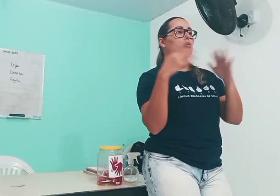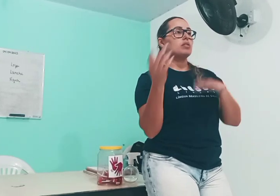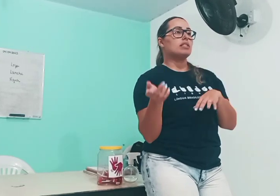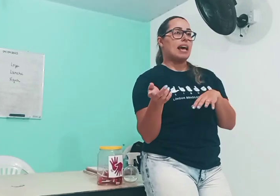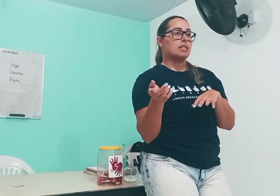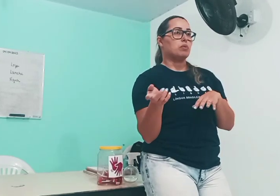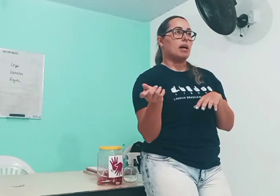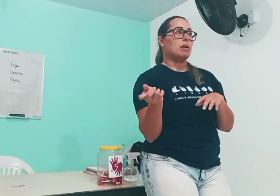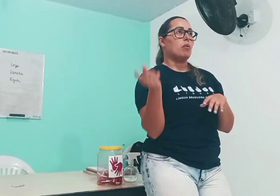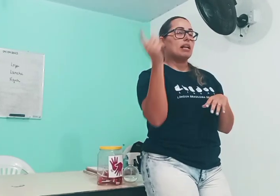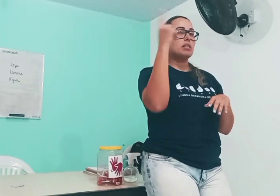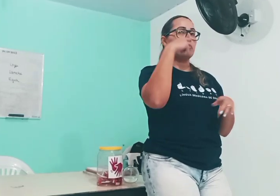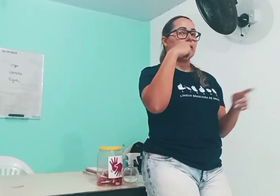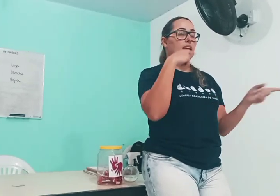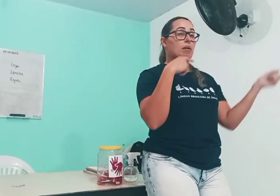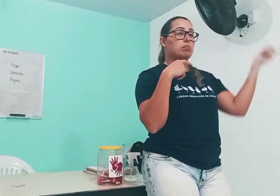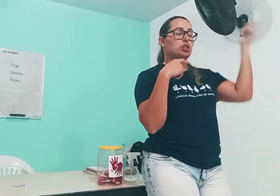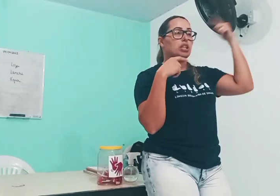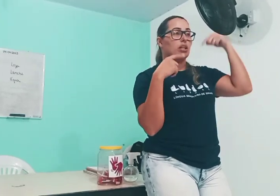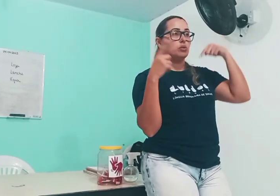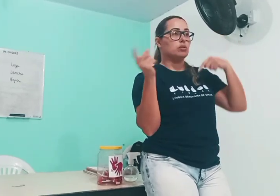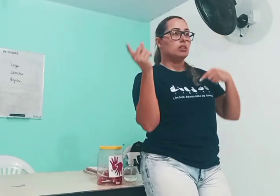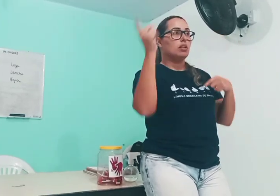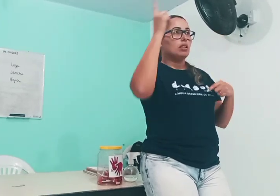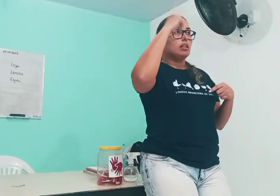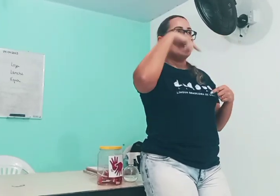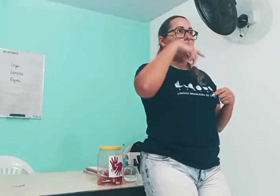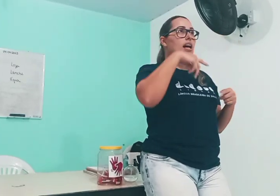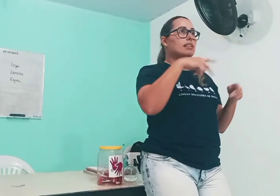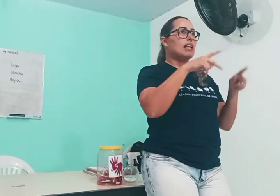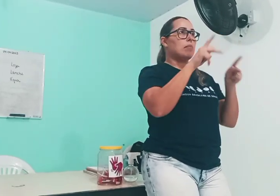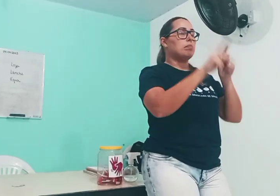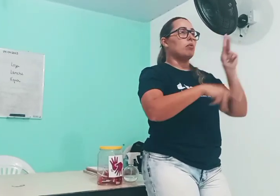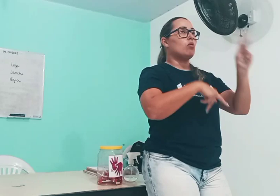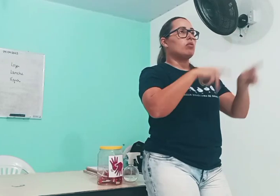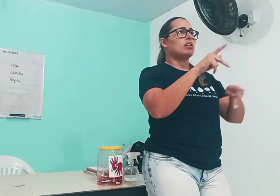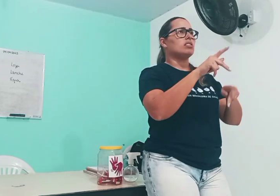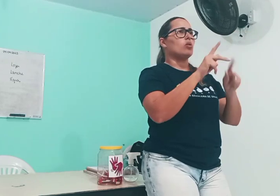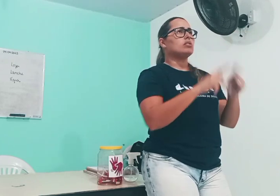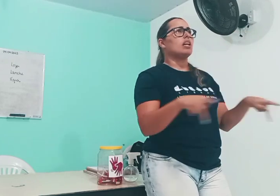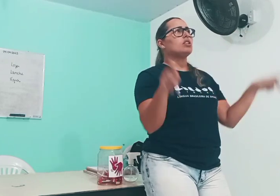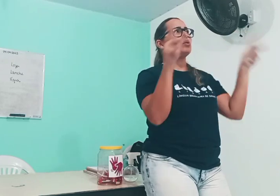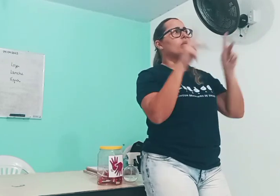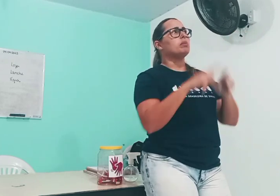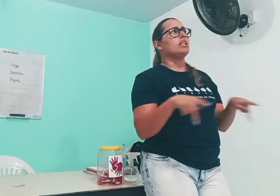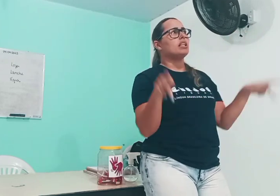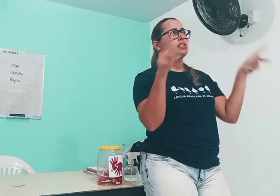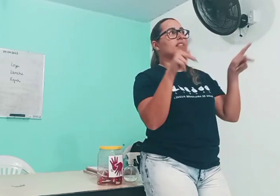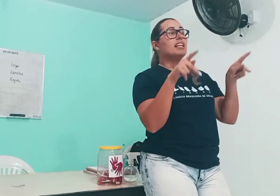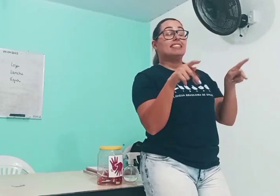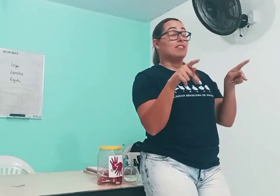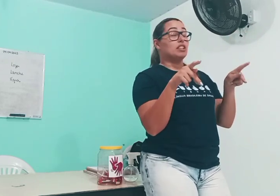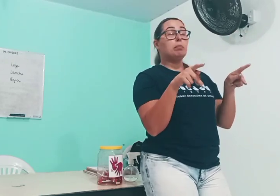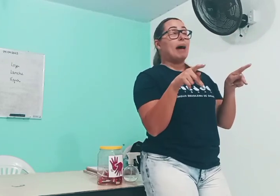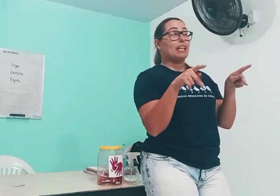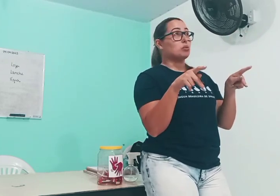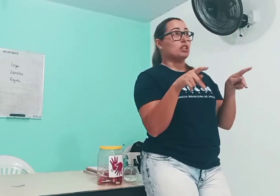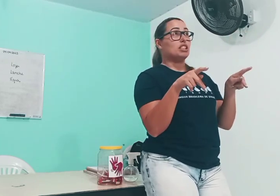de outros sinais, porque a memória, tipo assim, ela vai puxando. Né? Ah, tá, povo é assim, nossa, é assim. Tá falando de Páscoa,